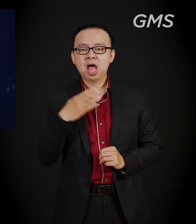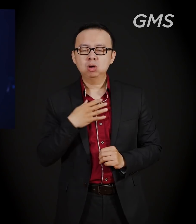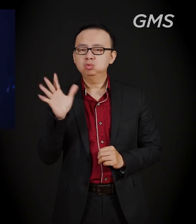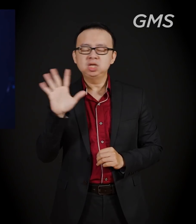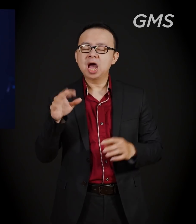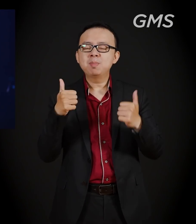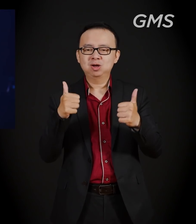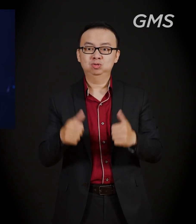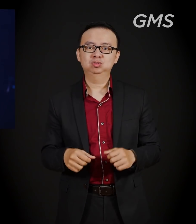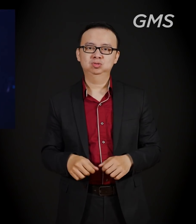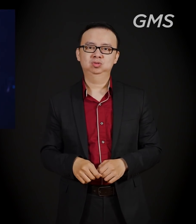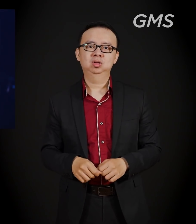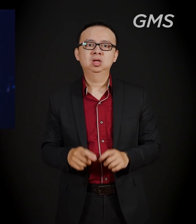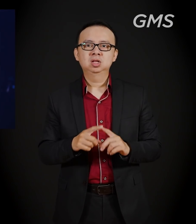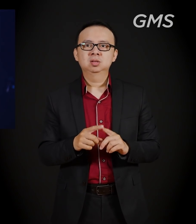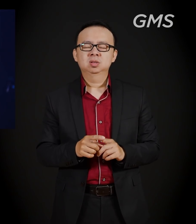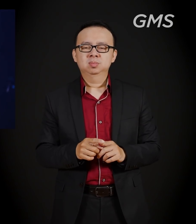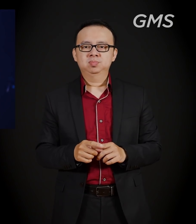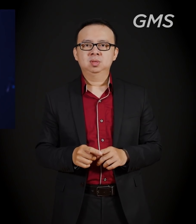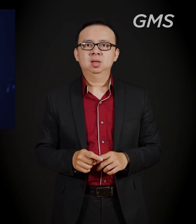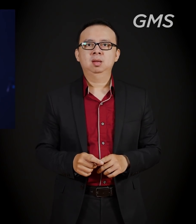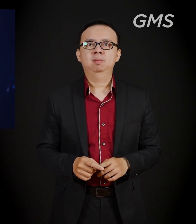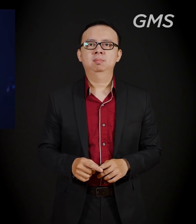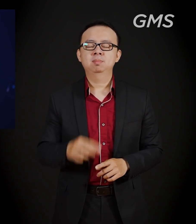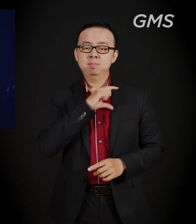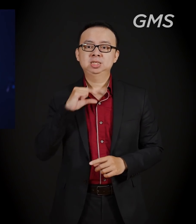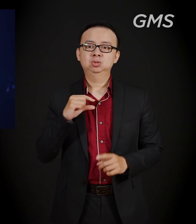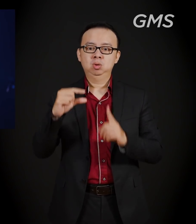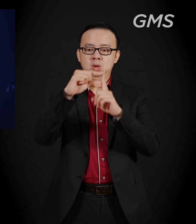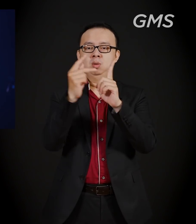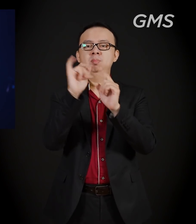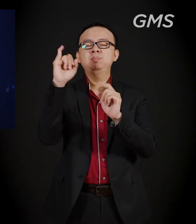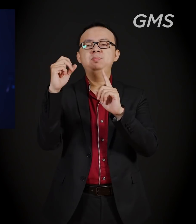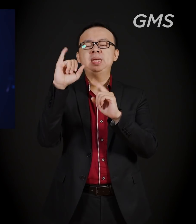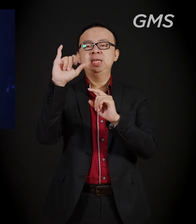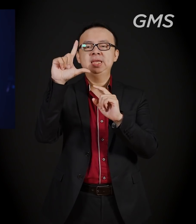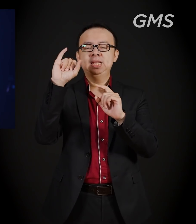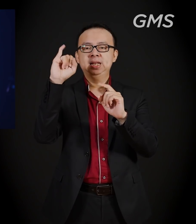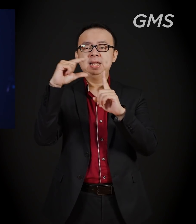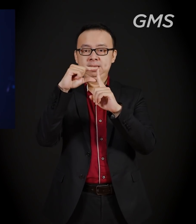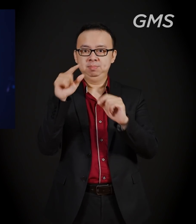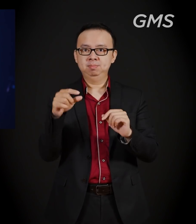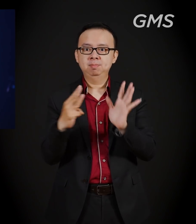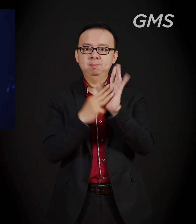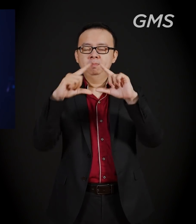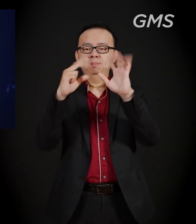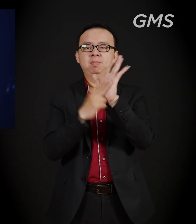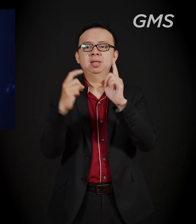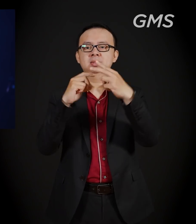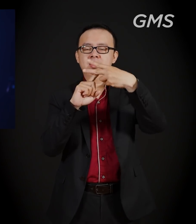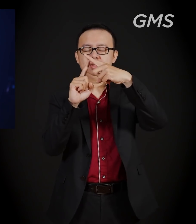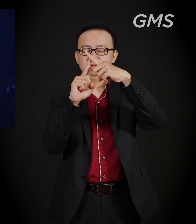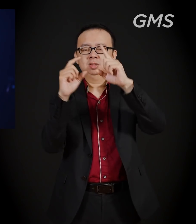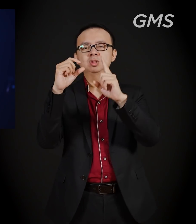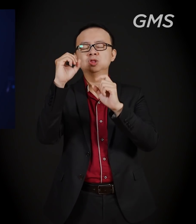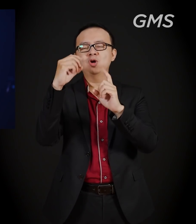beliau, waduh, karunianya banyak betul itu, ya kan. Menyanyinya mantap, ya kan. Lalu kemudian menggambarnya mantap.